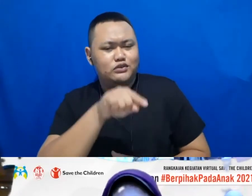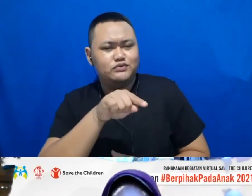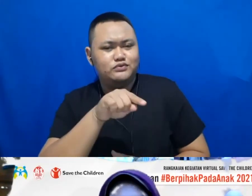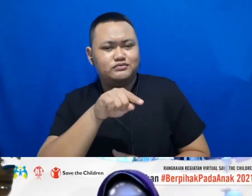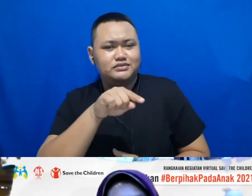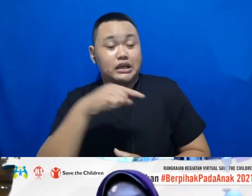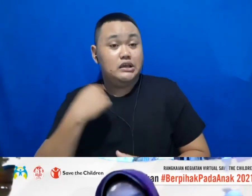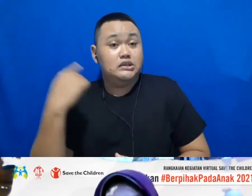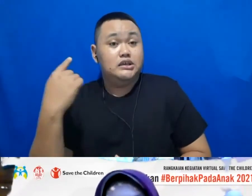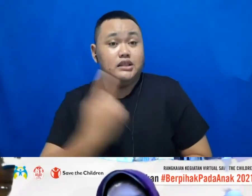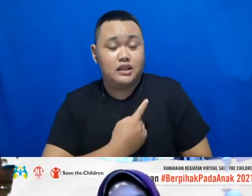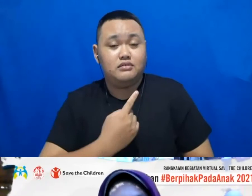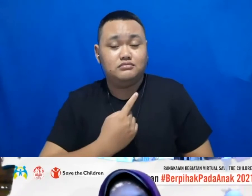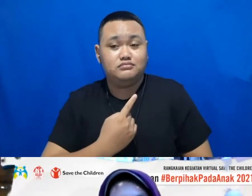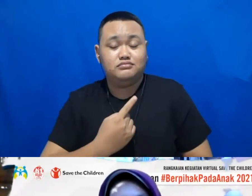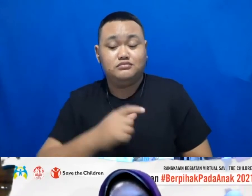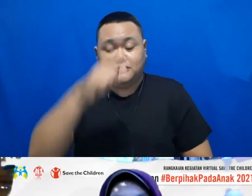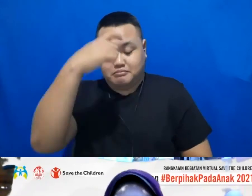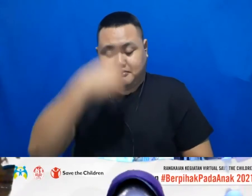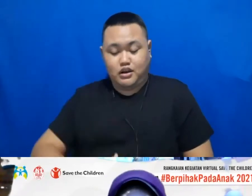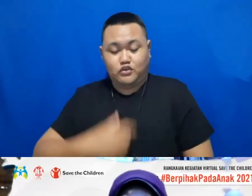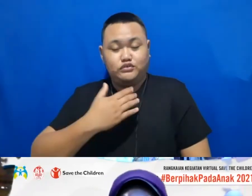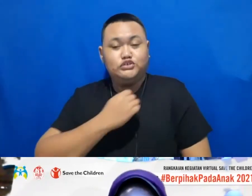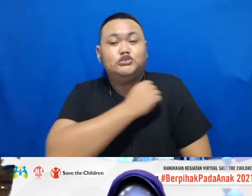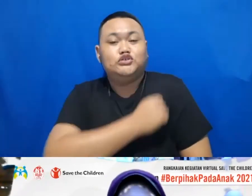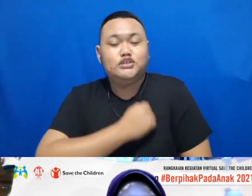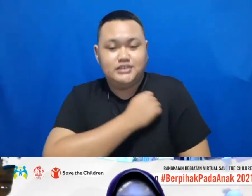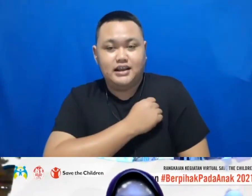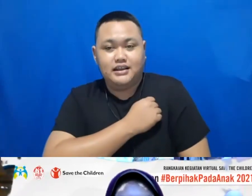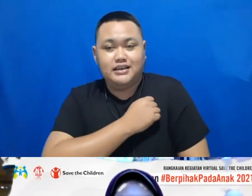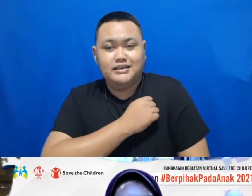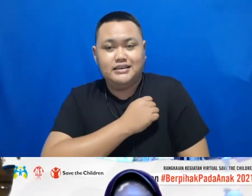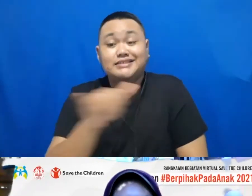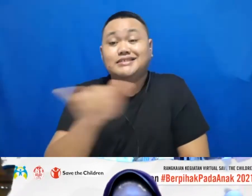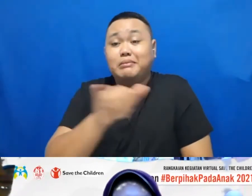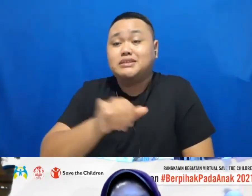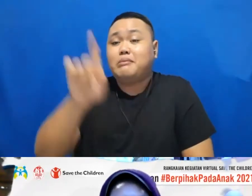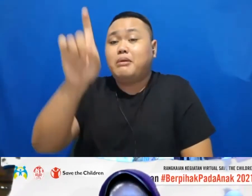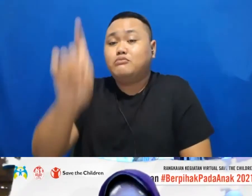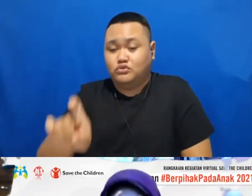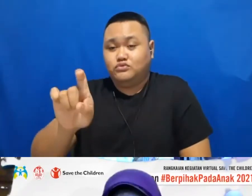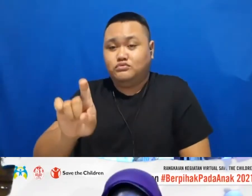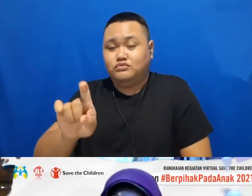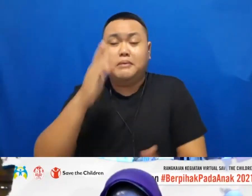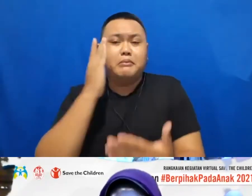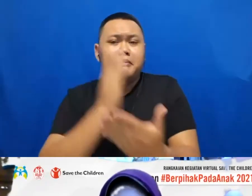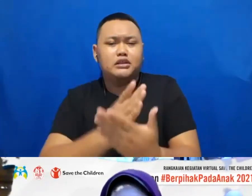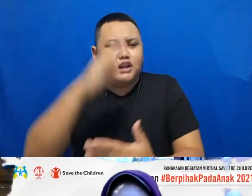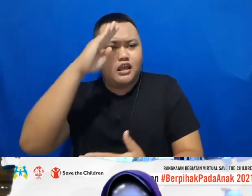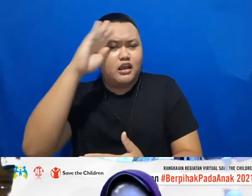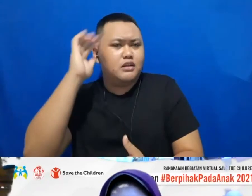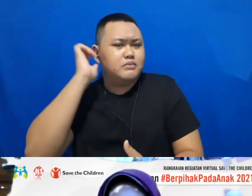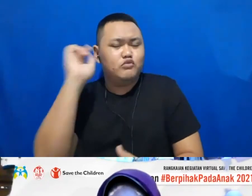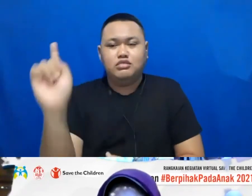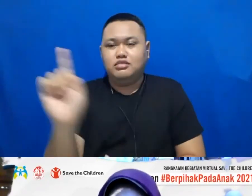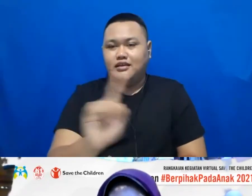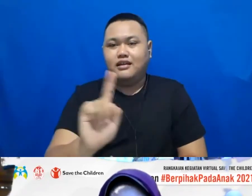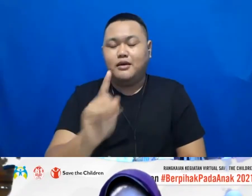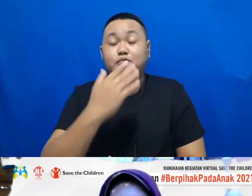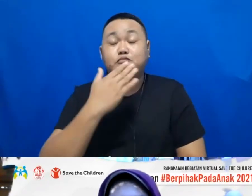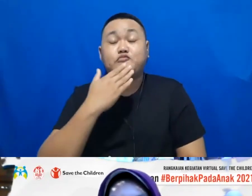presentasi di depan kelas dengan bergantian. Misalkan kalau kelompok 1 diwakili oleh laki-laki, maka kelompok 2 diwakili